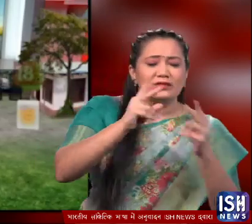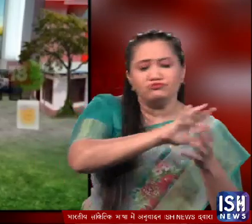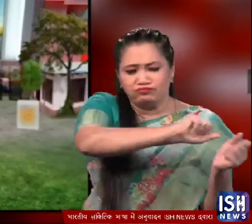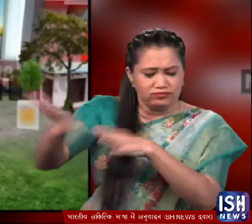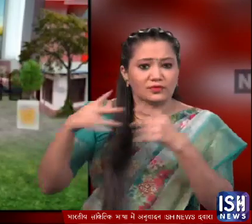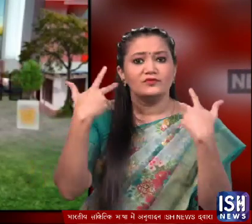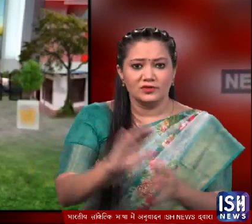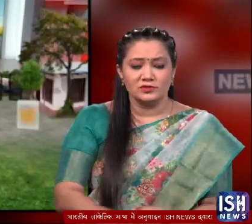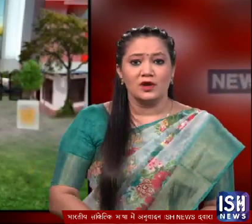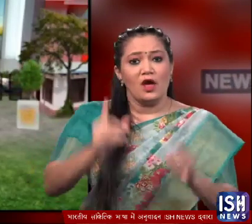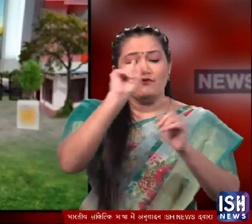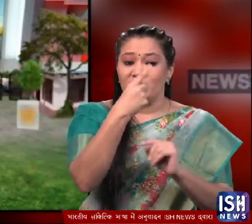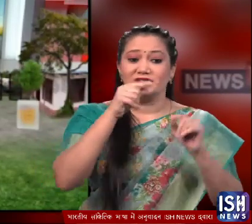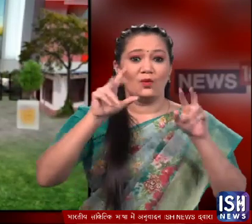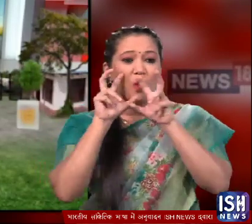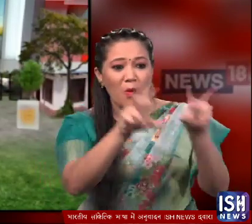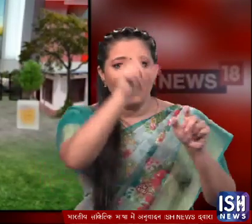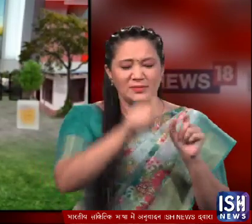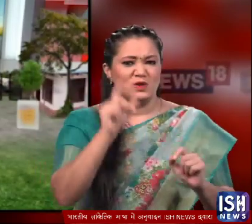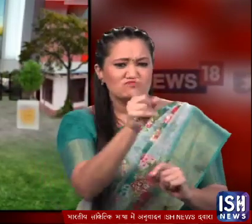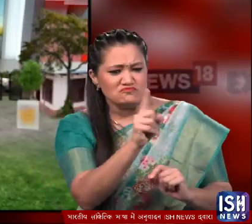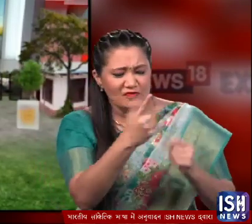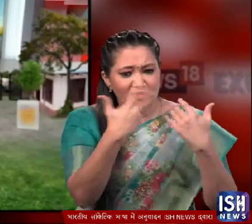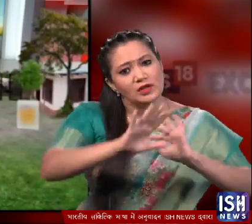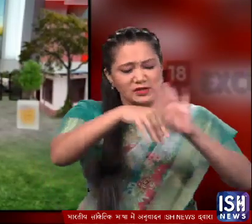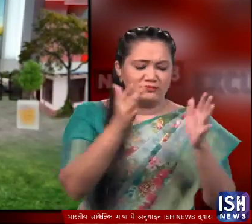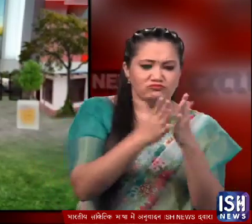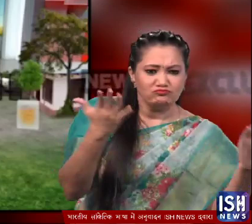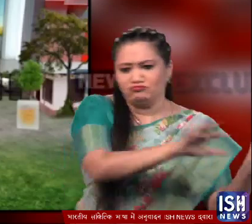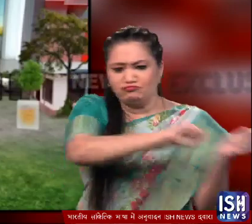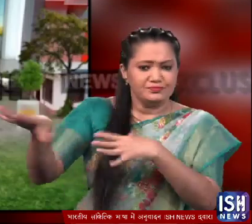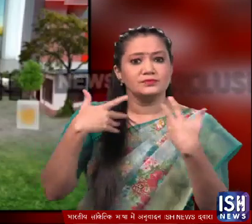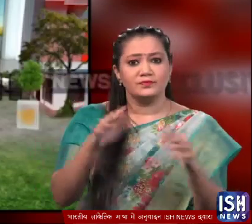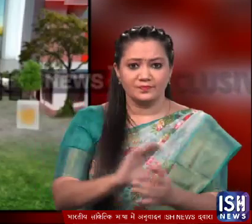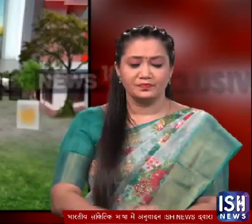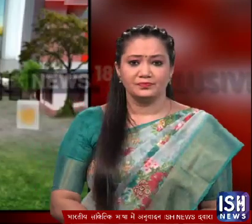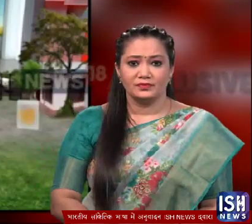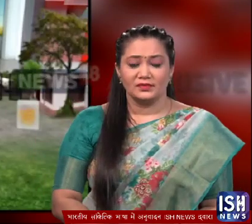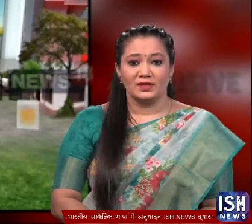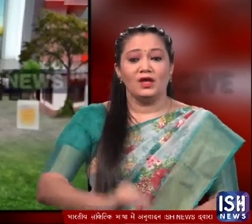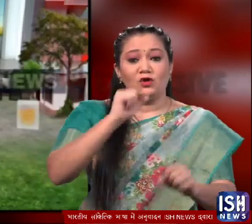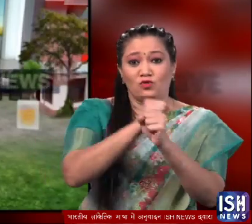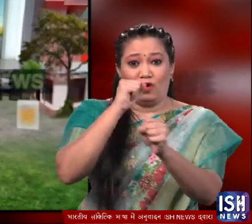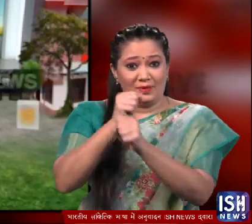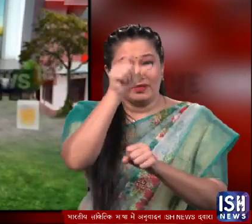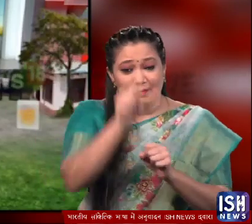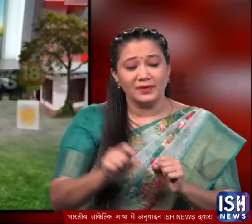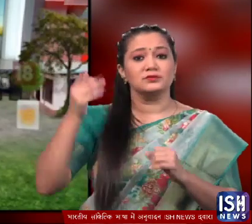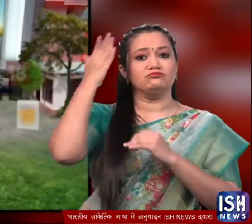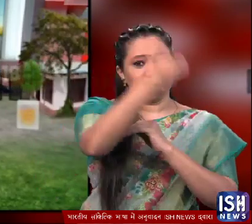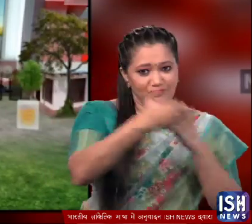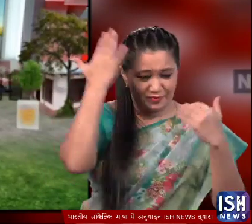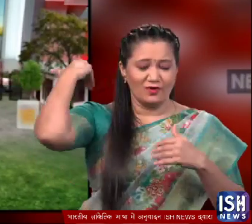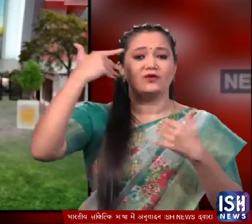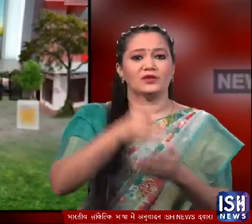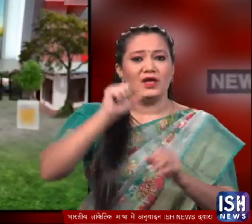गुरुद्वारे के केयर टेकर को धमकाया और फिर निशान साहिब को हटवा दिया। माना जाता है कि गुरु गोविंद सिंह इस जगह पर गए थे।